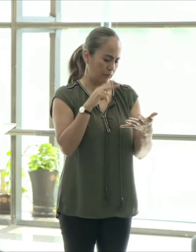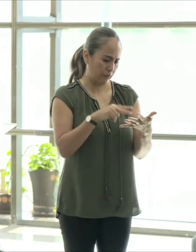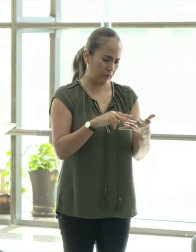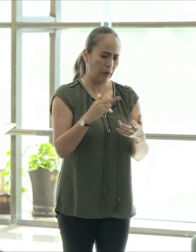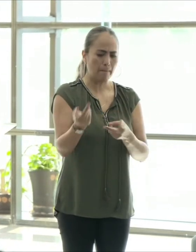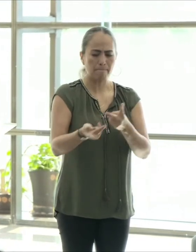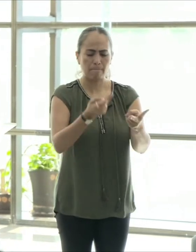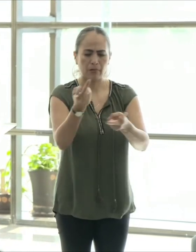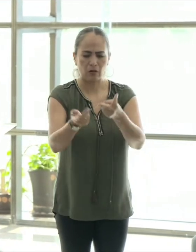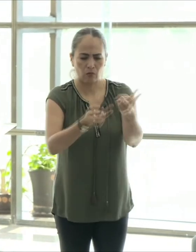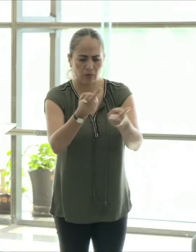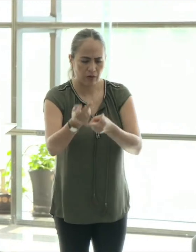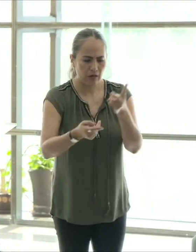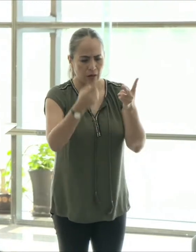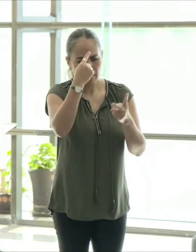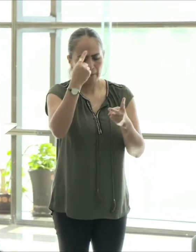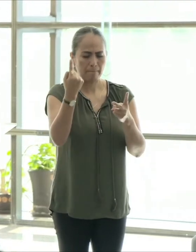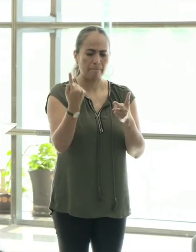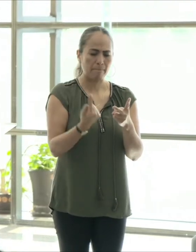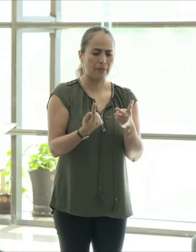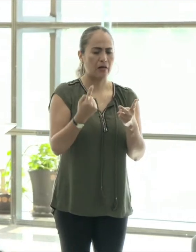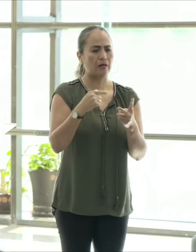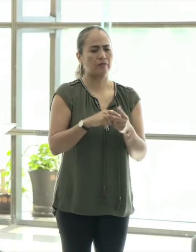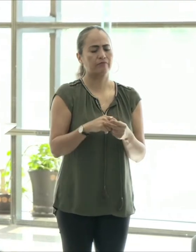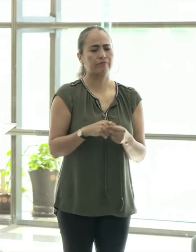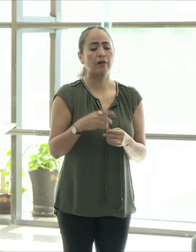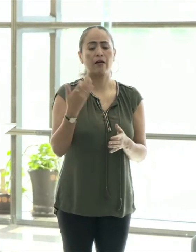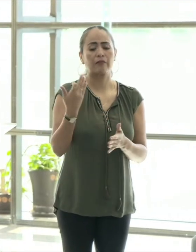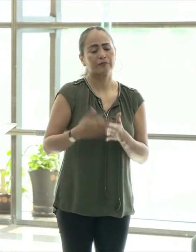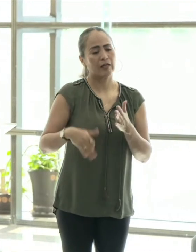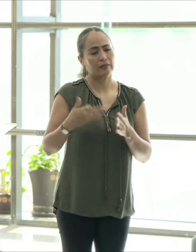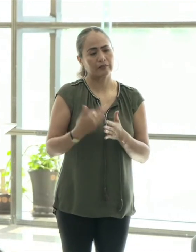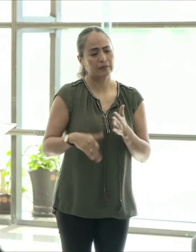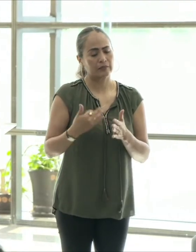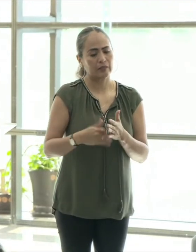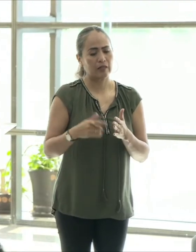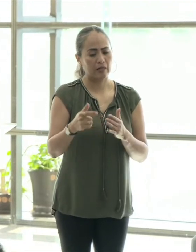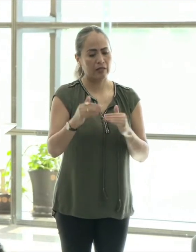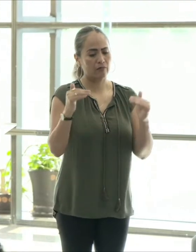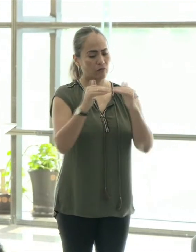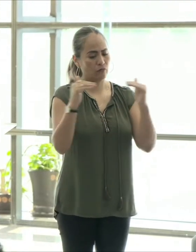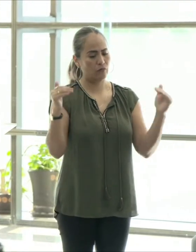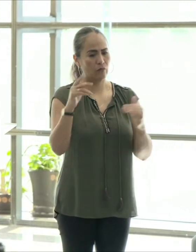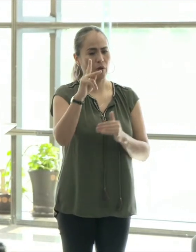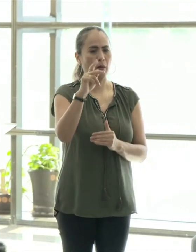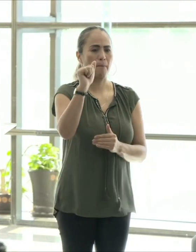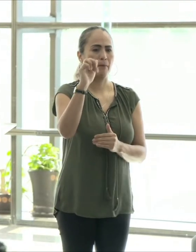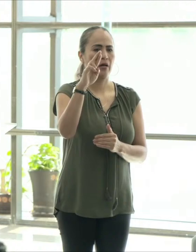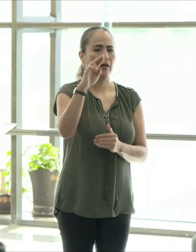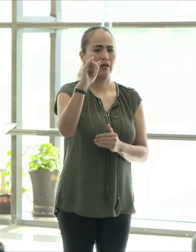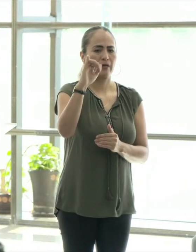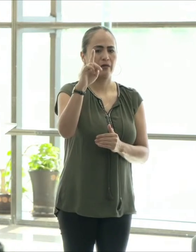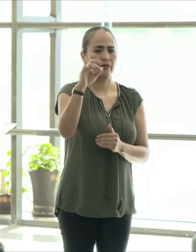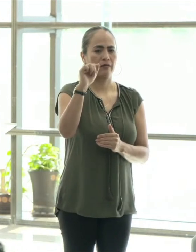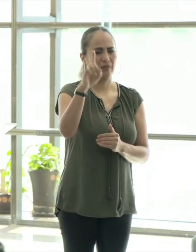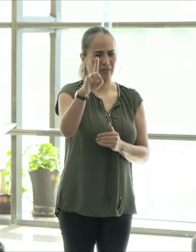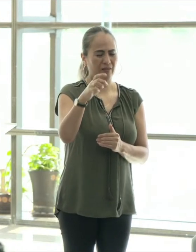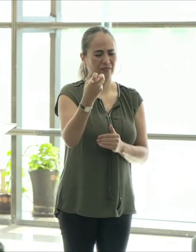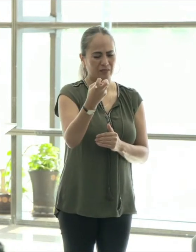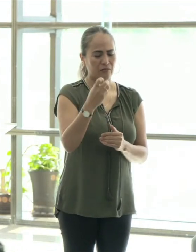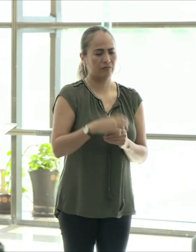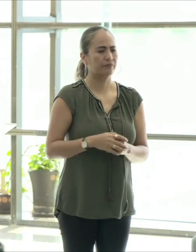de este y erradicar además la deuda pendiente que México tienen paridad de género por eso tan importante pues la presencia